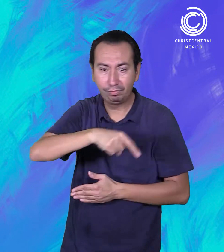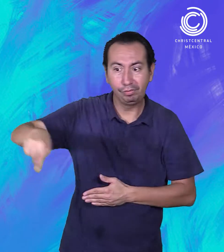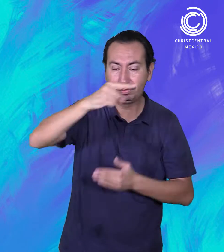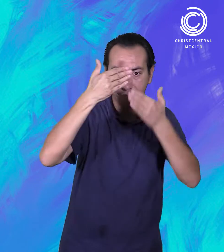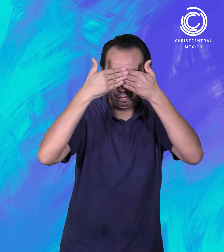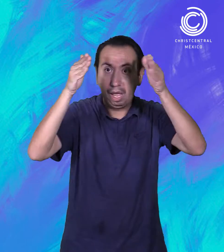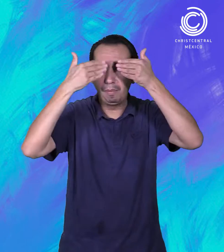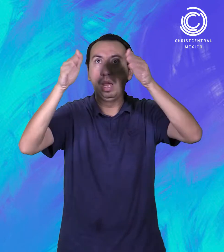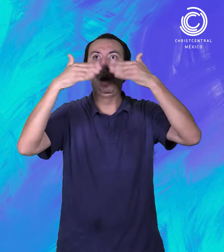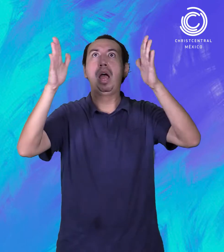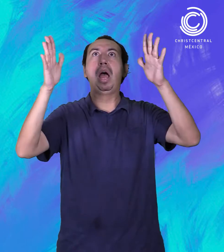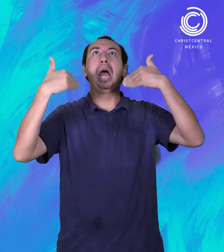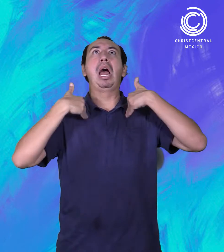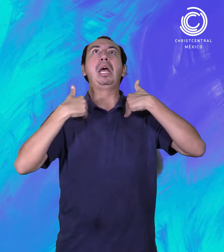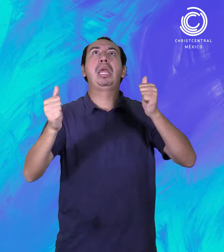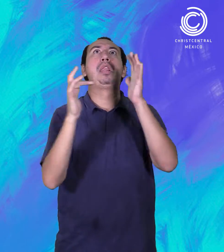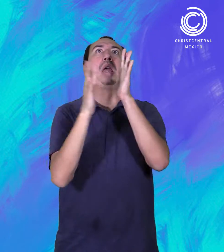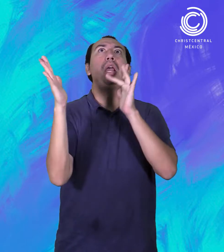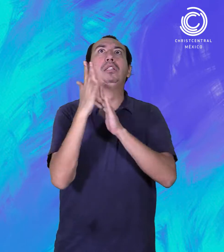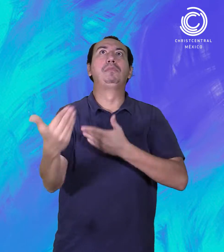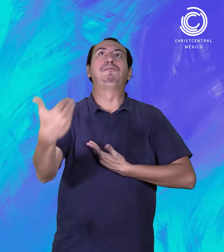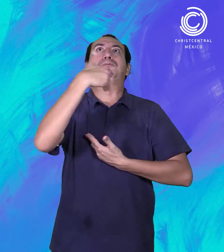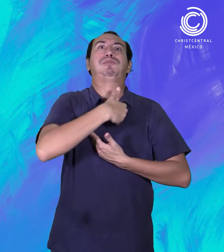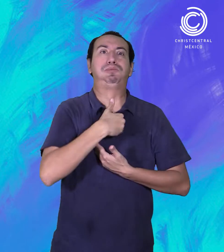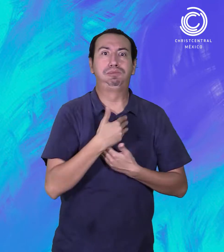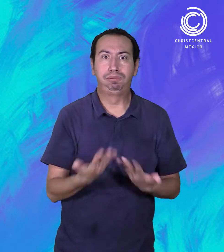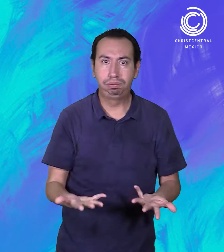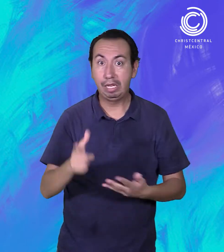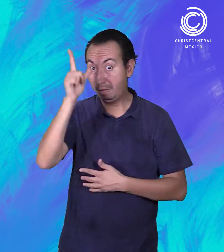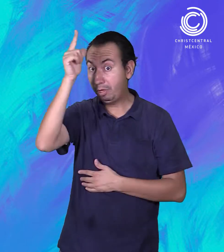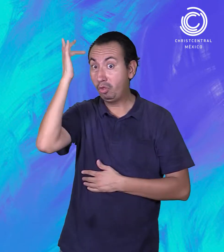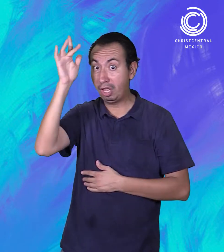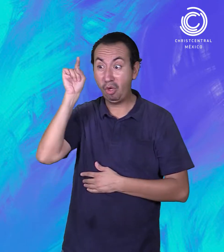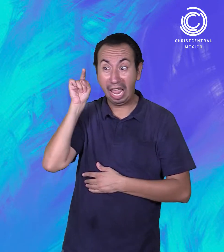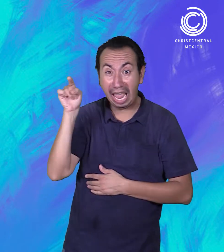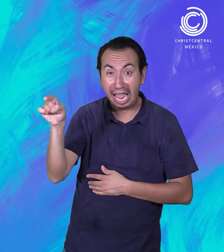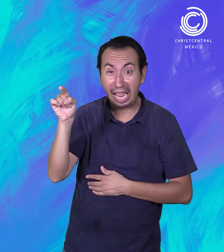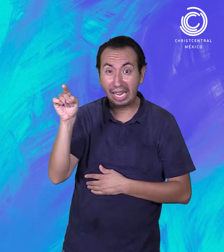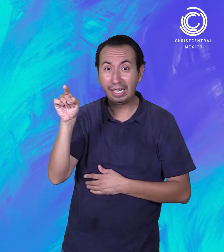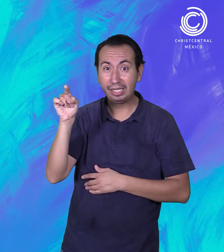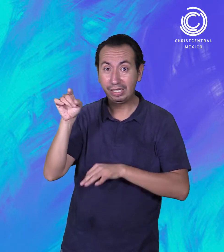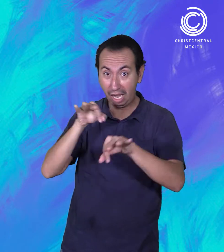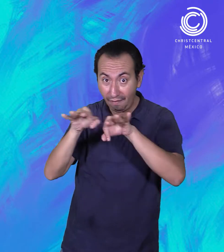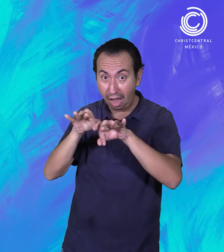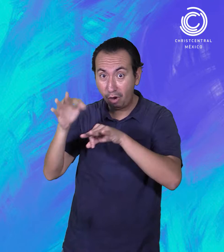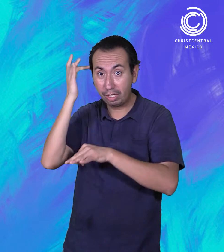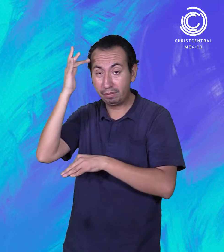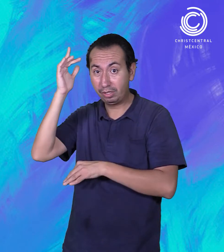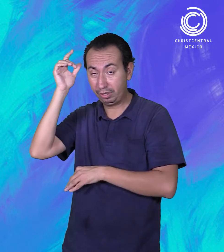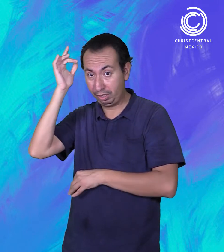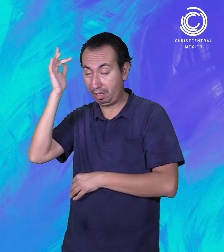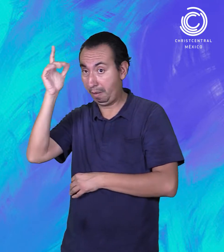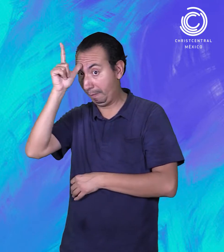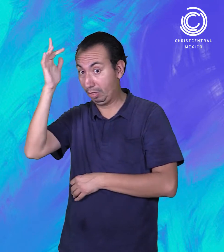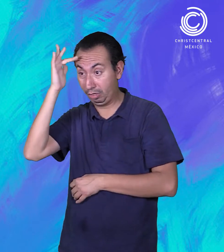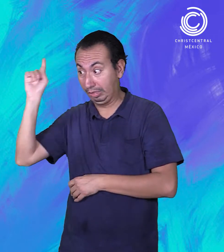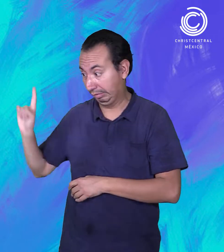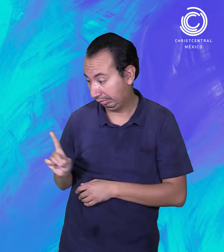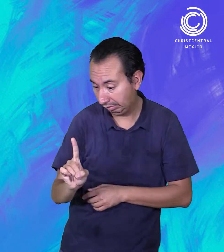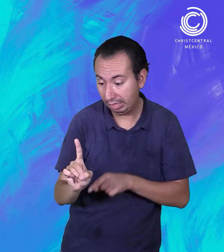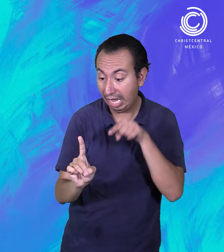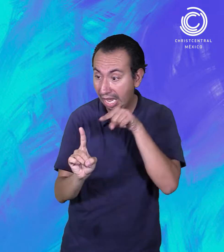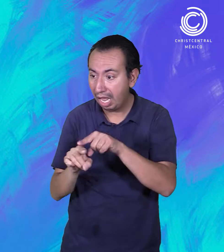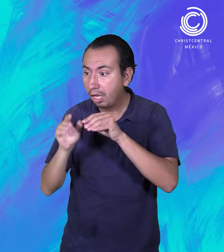y que solamente el Espíritu Santo puede traerles convicción de pecado para que vean que están perdidos y que necesitan